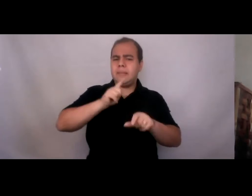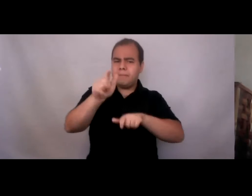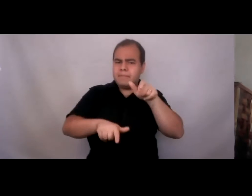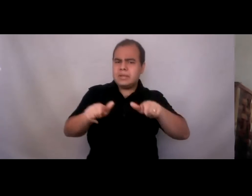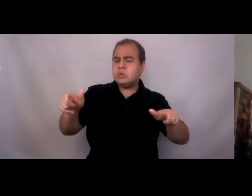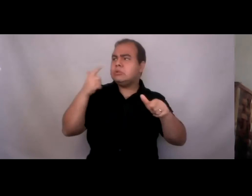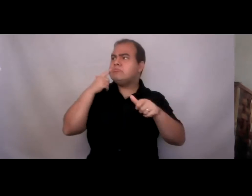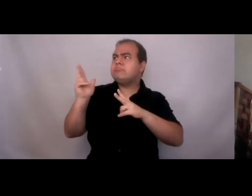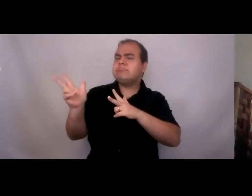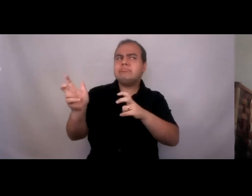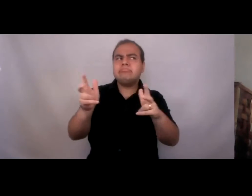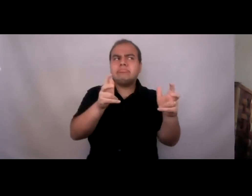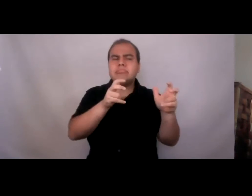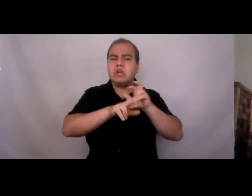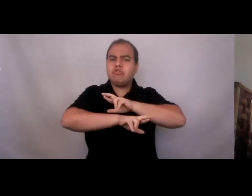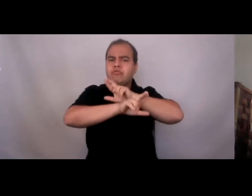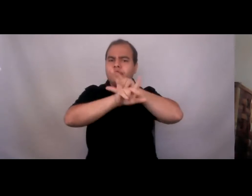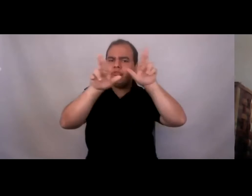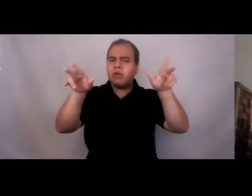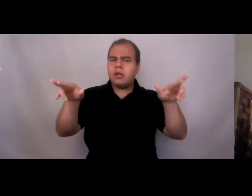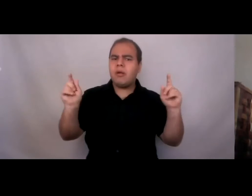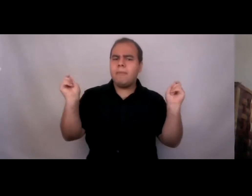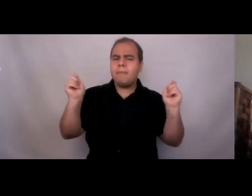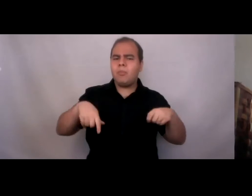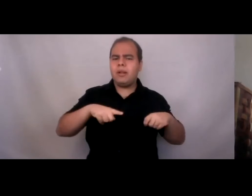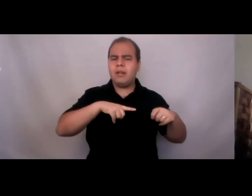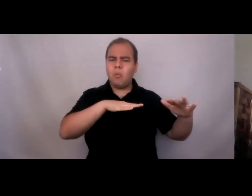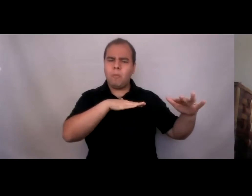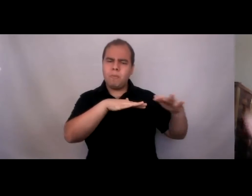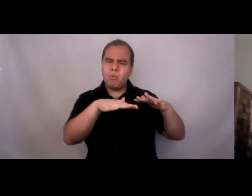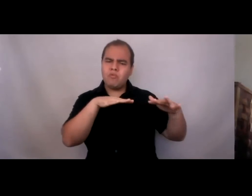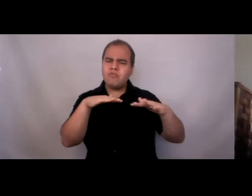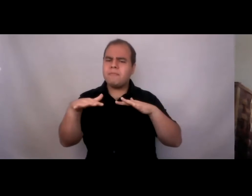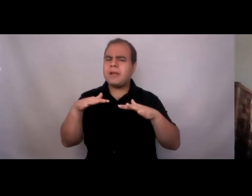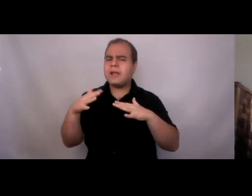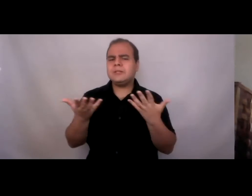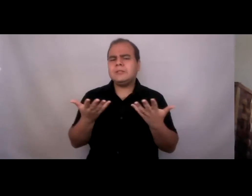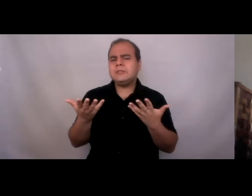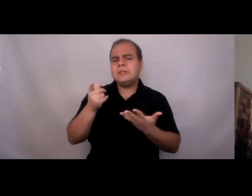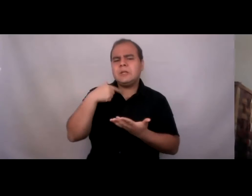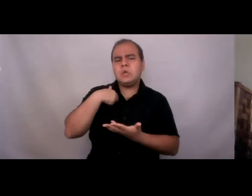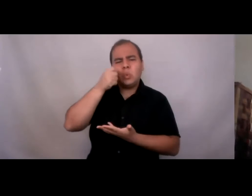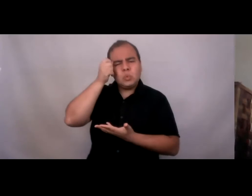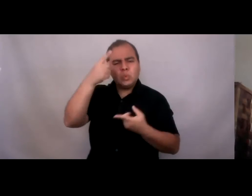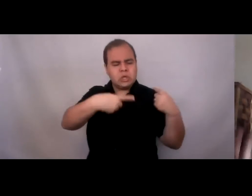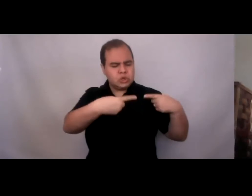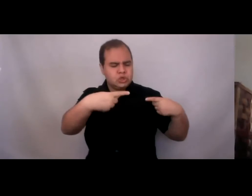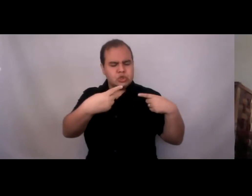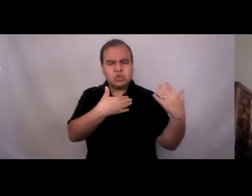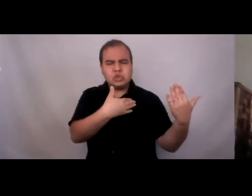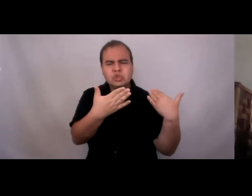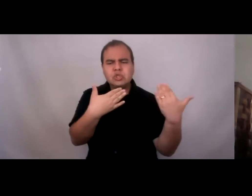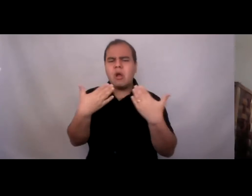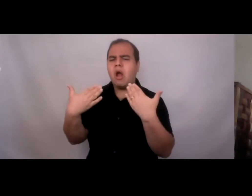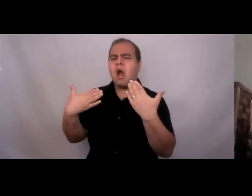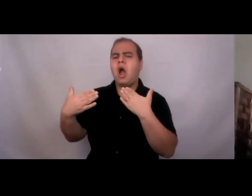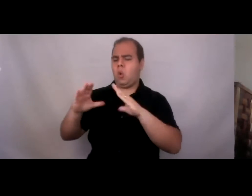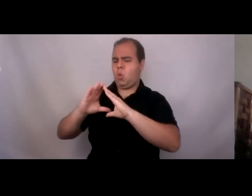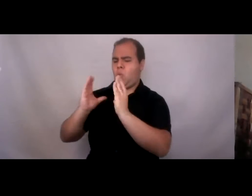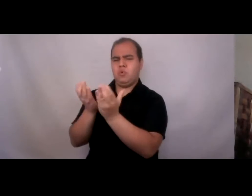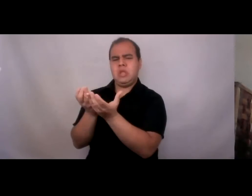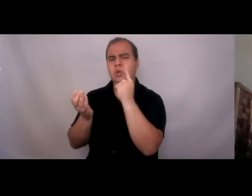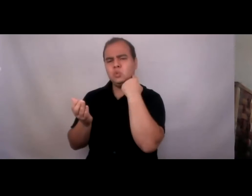percepções diferentes para a gente realmente ter um movimento de cultura de diálogo, né? Então, comunidade surda,